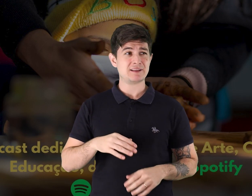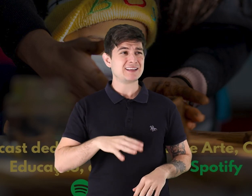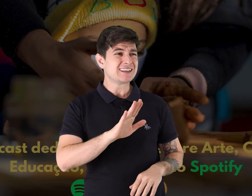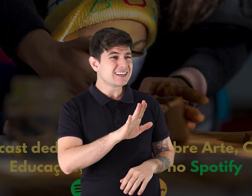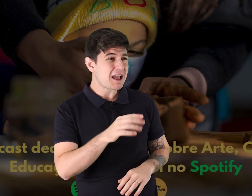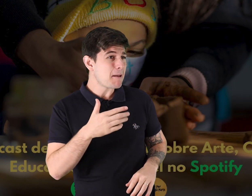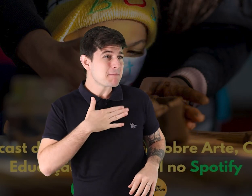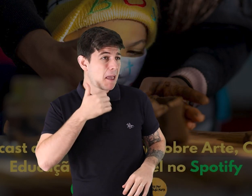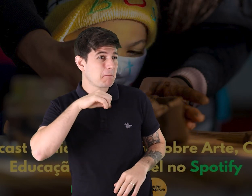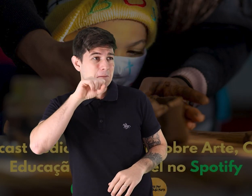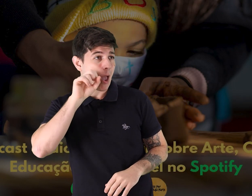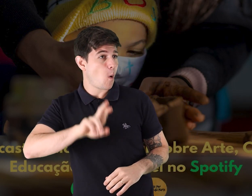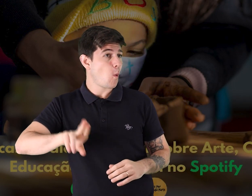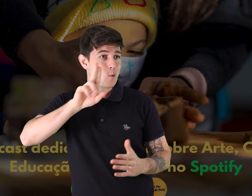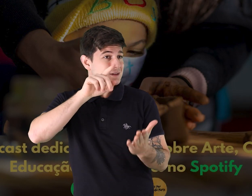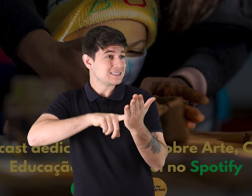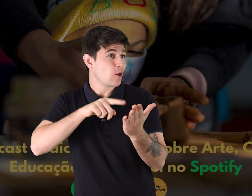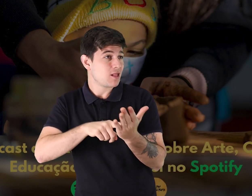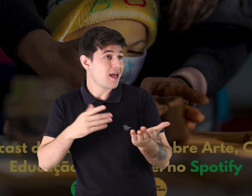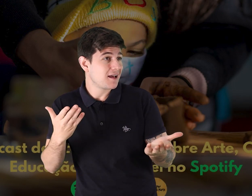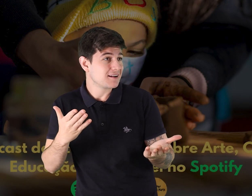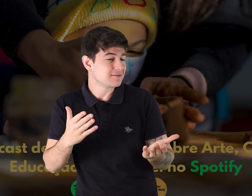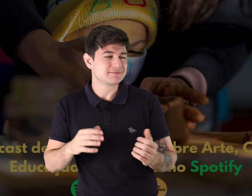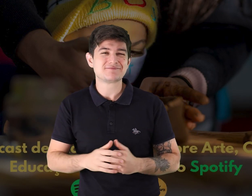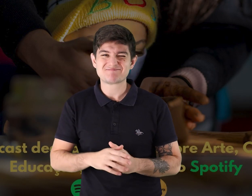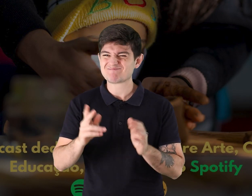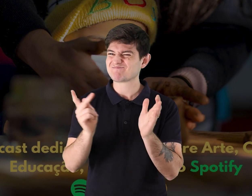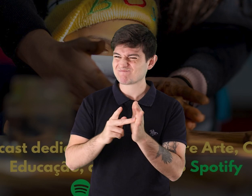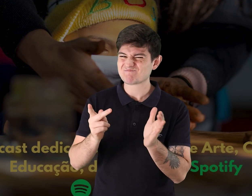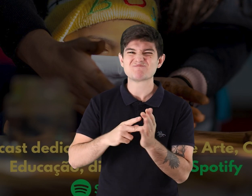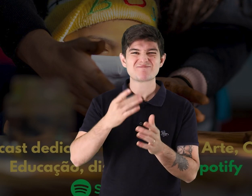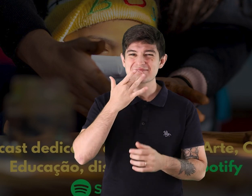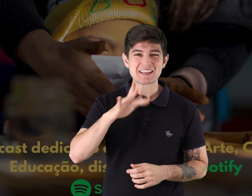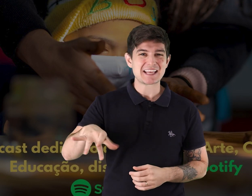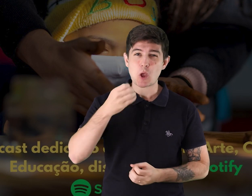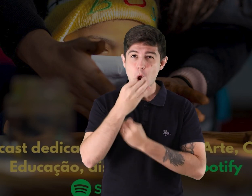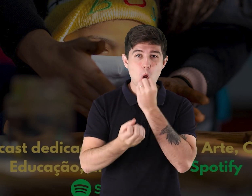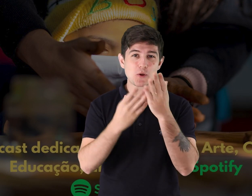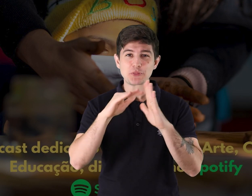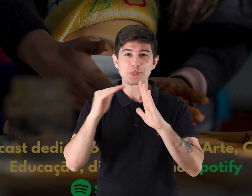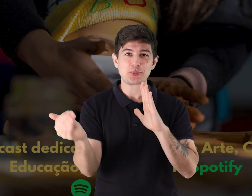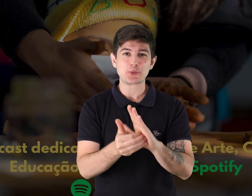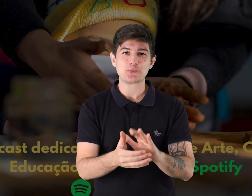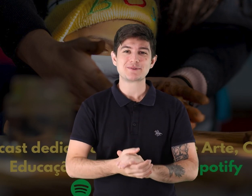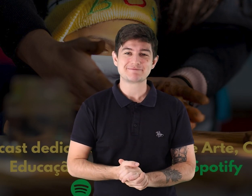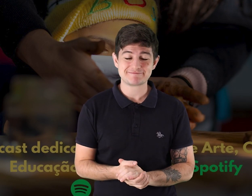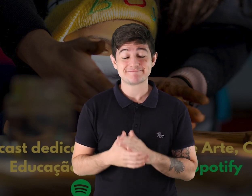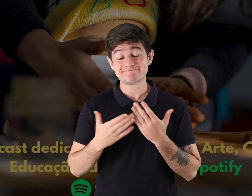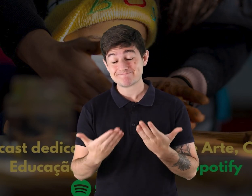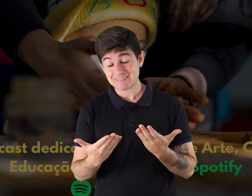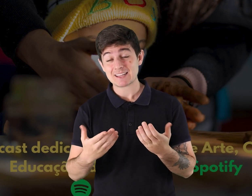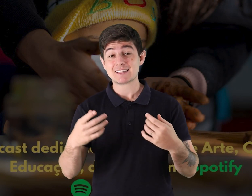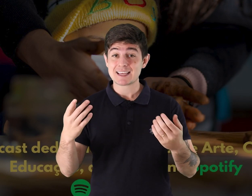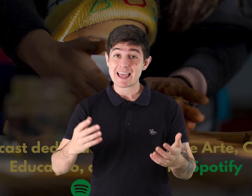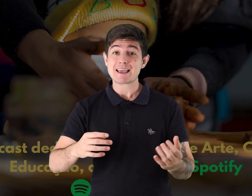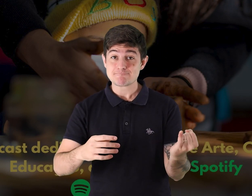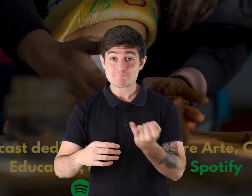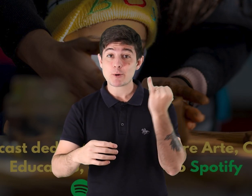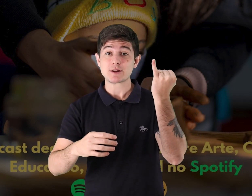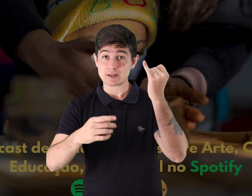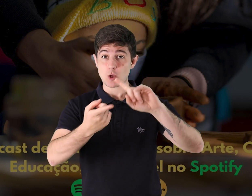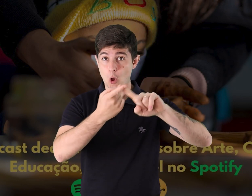Márcia, a minha mãe fica direto no celular. As crianças falam tudo, é verdade. Então